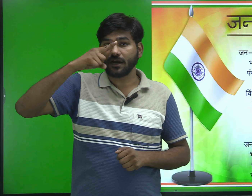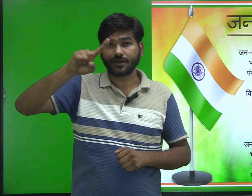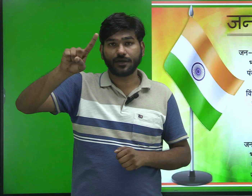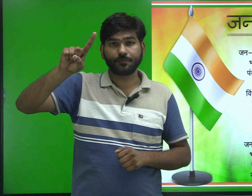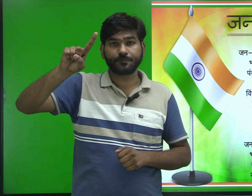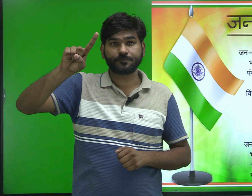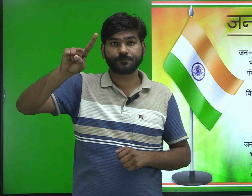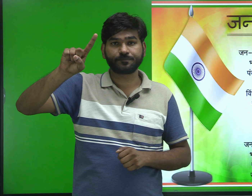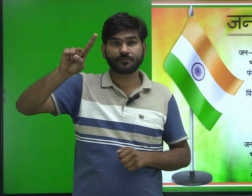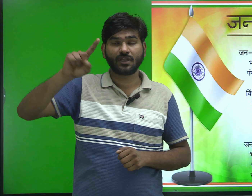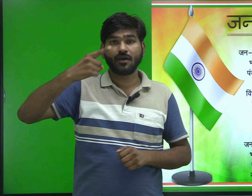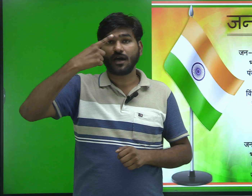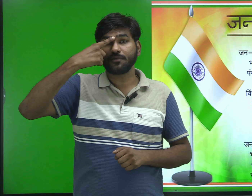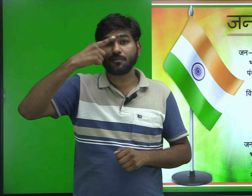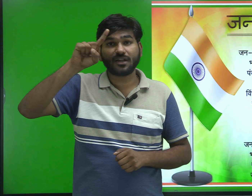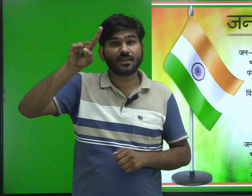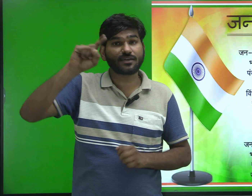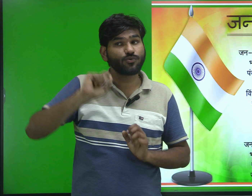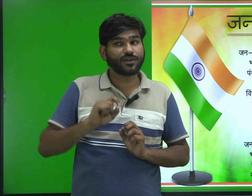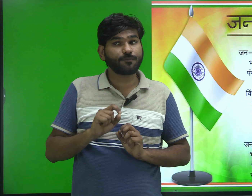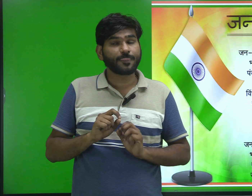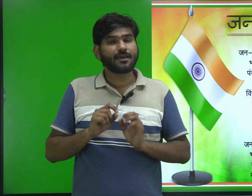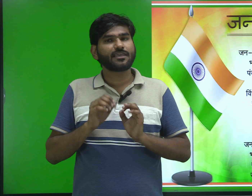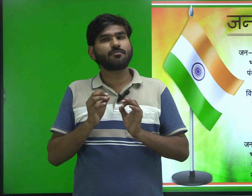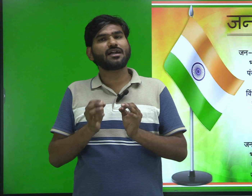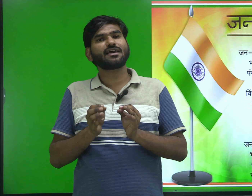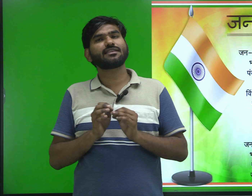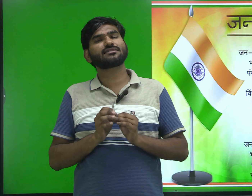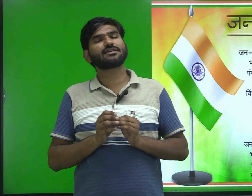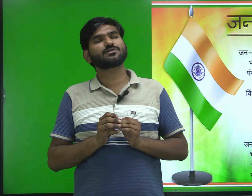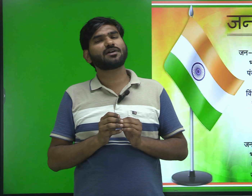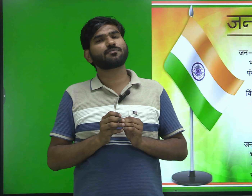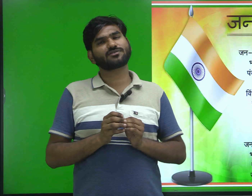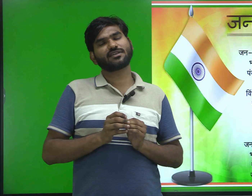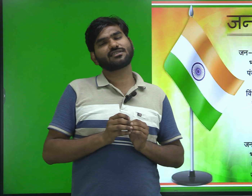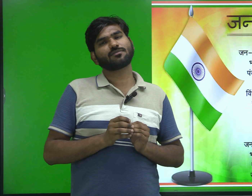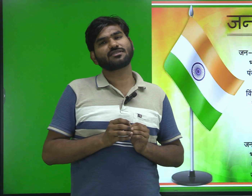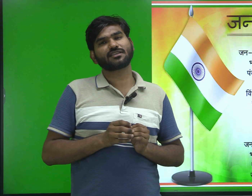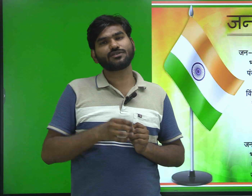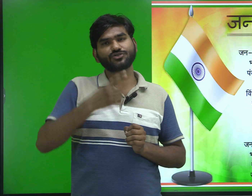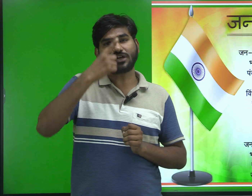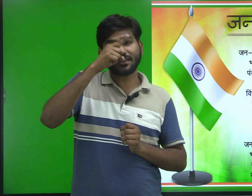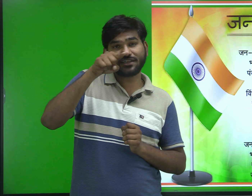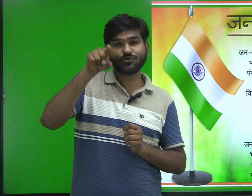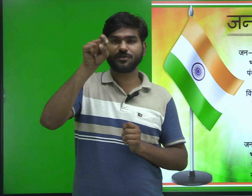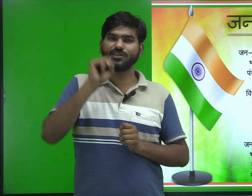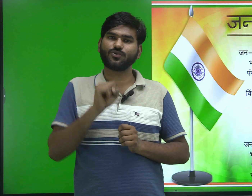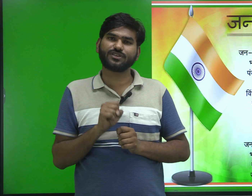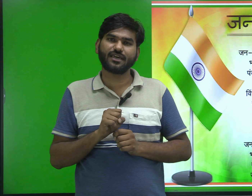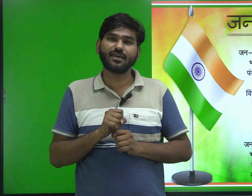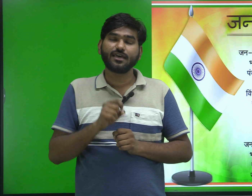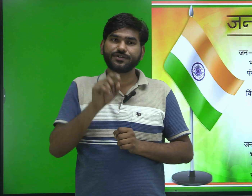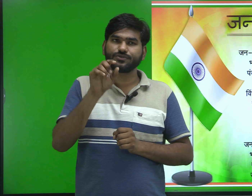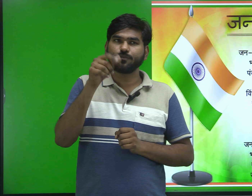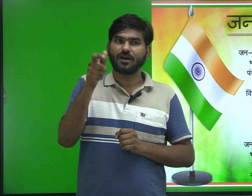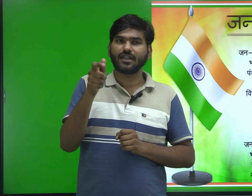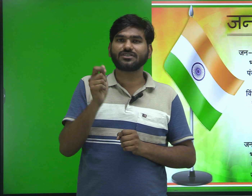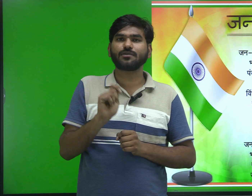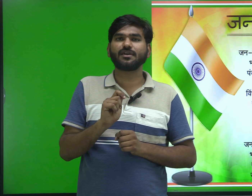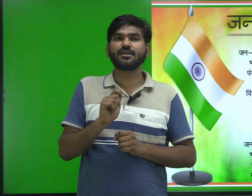मराठा। अब ये मराठा क्यों है? ये मराठा इन द सेंस में आप इसको ऐसे समझ सकते हैं, जो चाँद की जो बिंदी होती है, जो महाराष्ट्र में